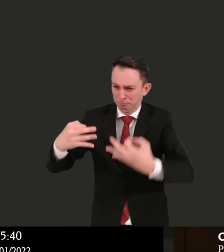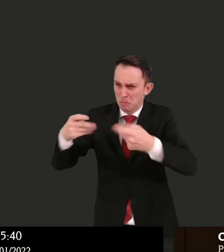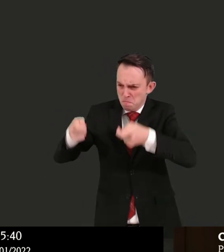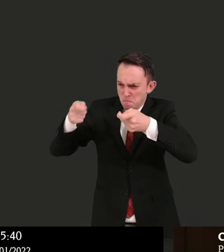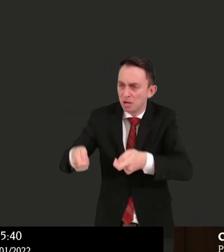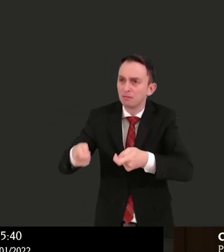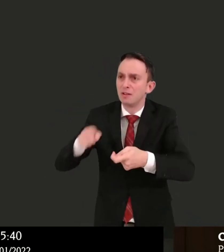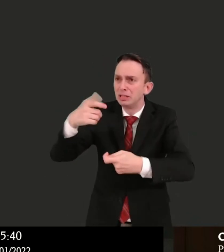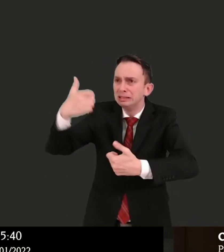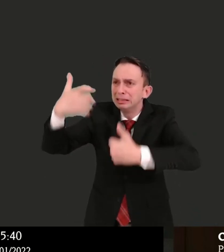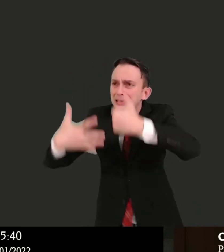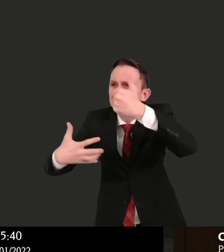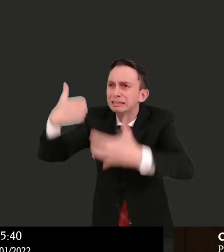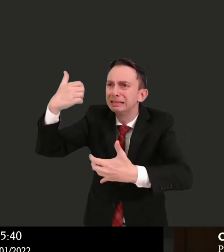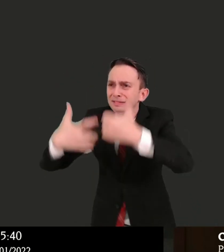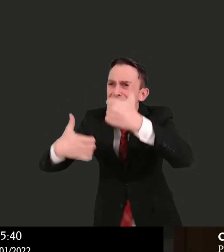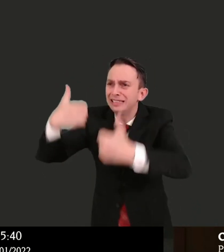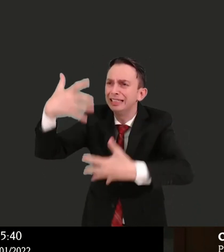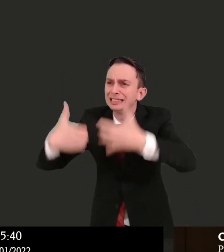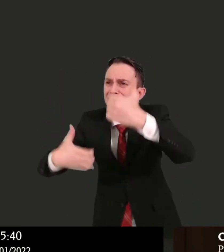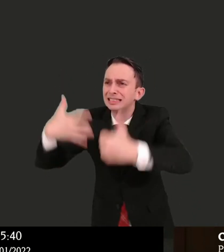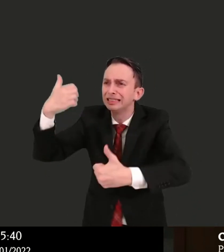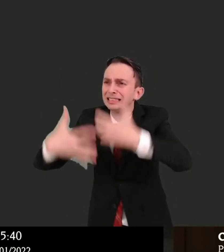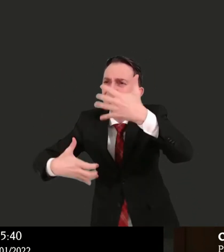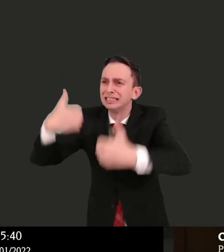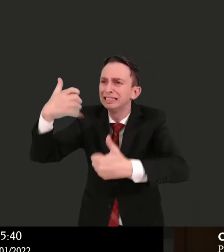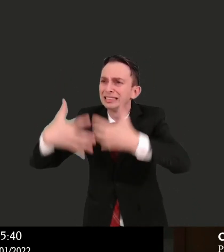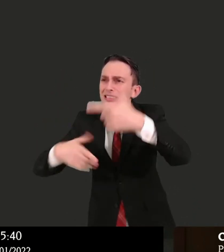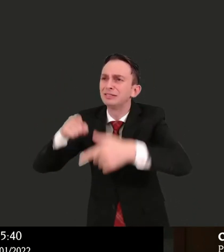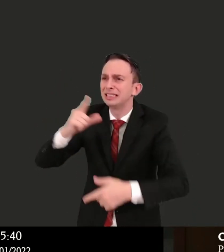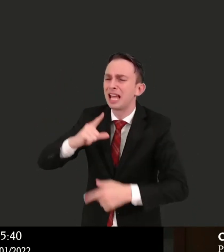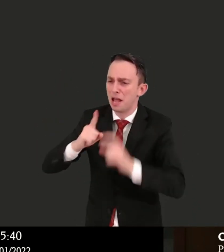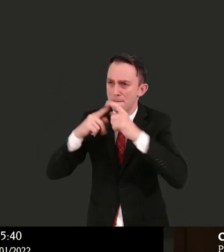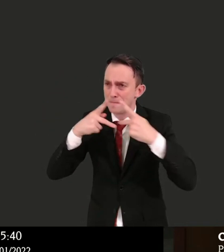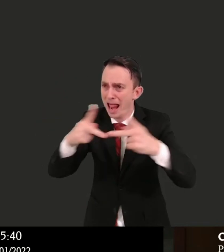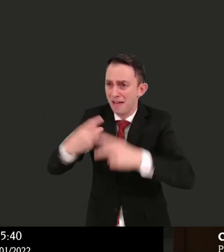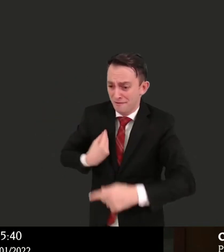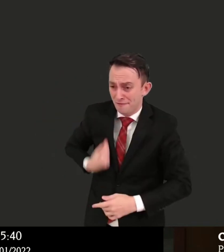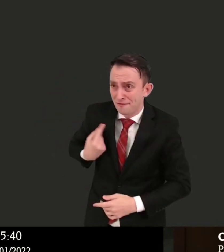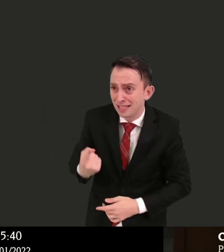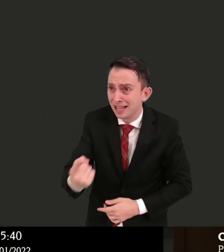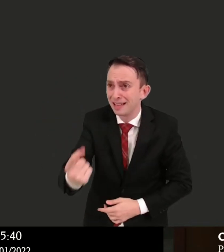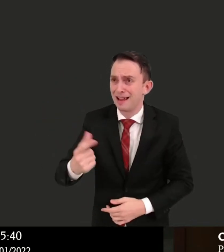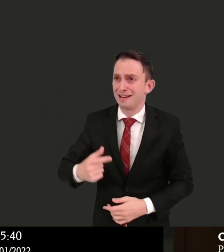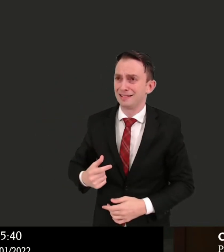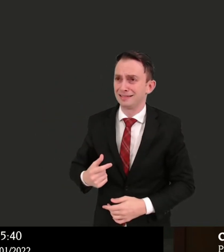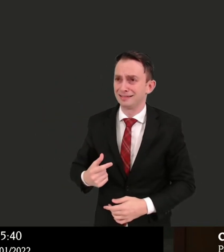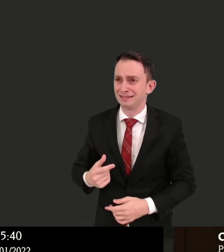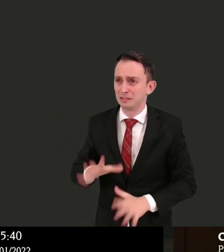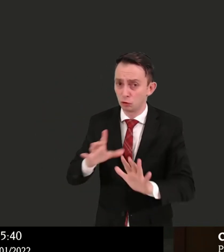tem palavra de vida eterna. Ele confessou: o Senhor é o pão da vida. Nós vamos